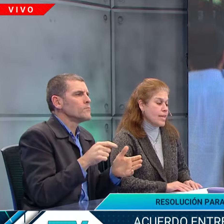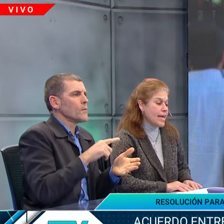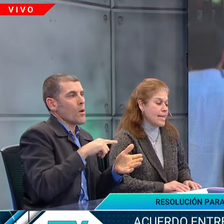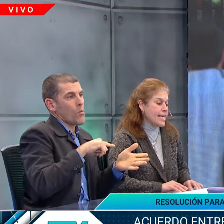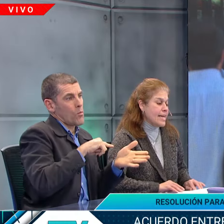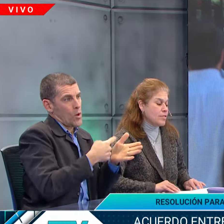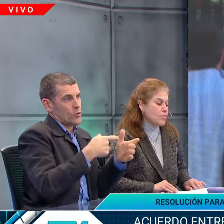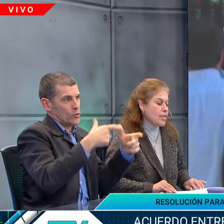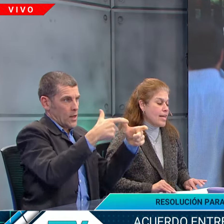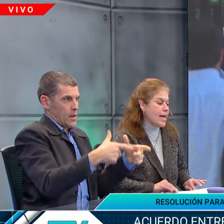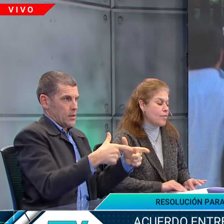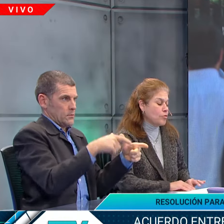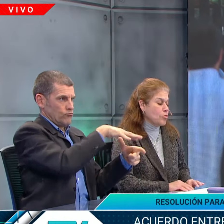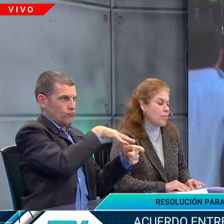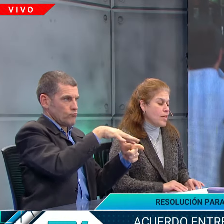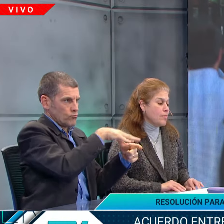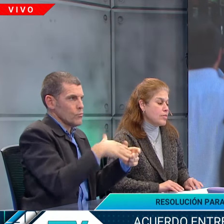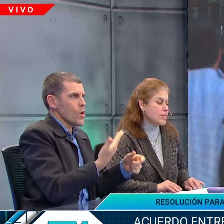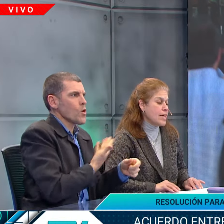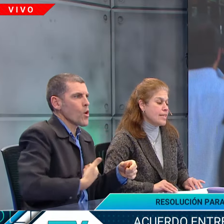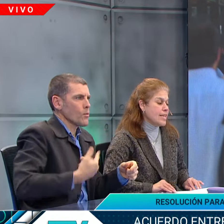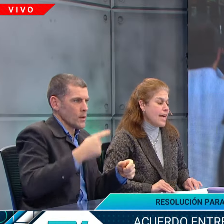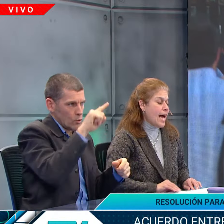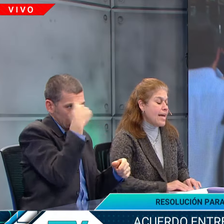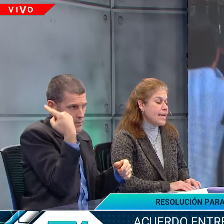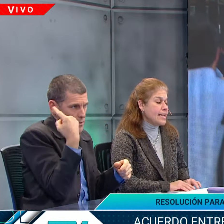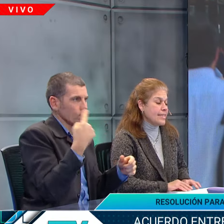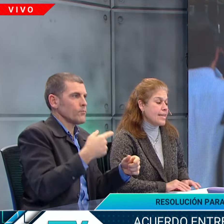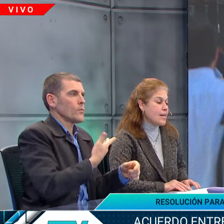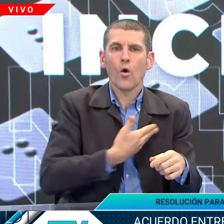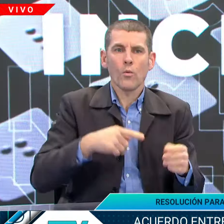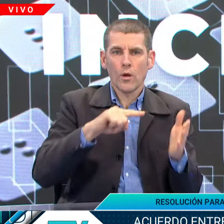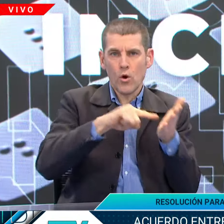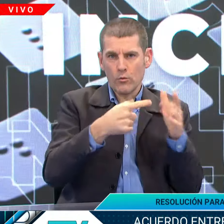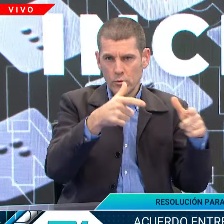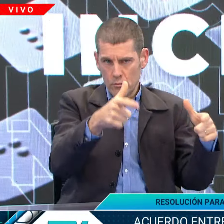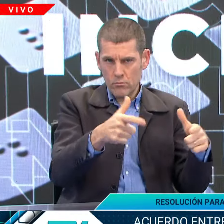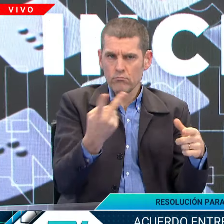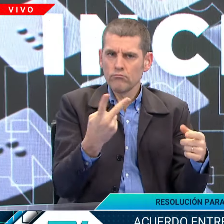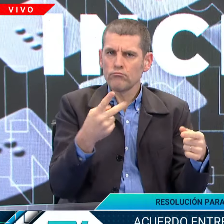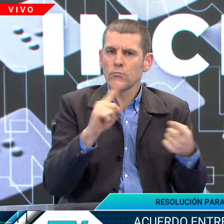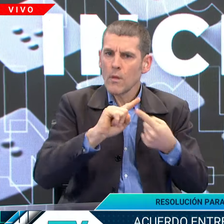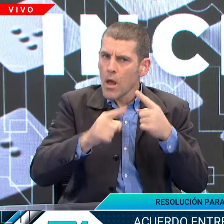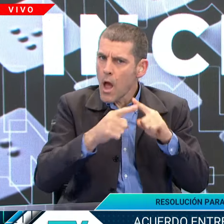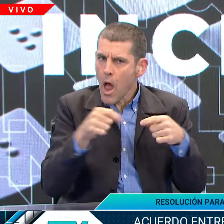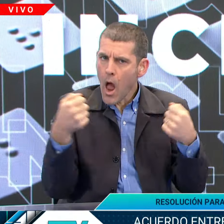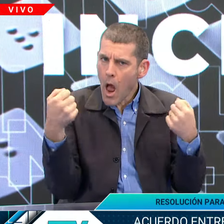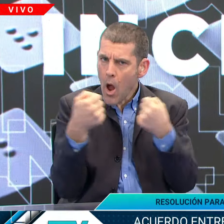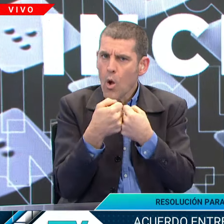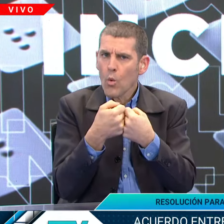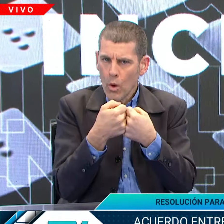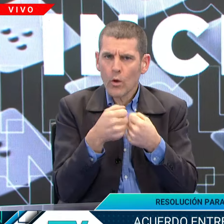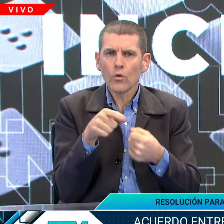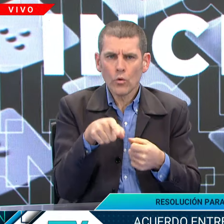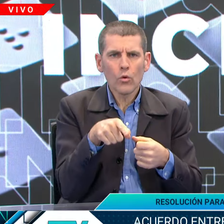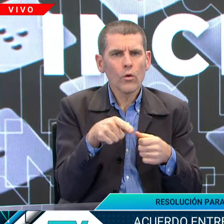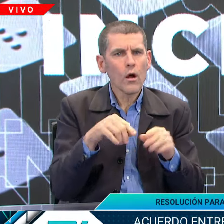nacional y la ciudad autónoma de Buenos Aires han alcanzado un acuerdo para el traspaso de 31